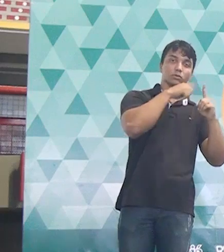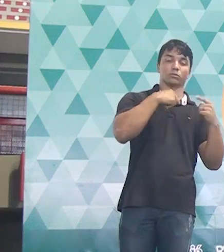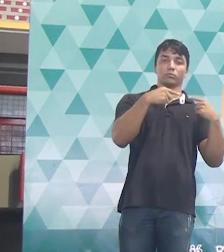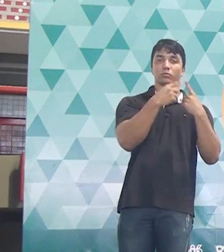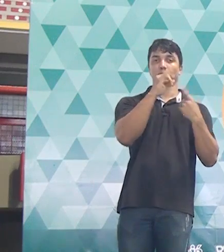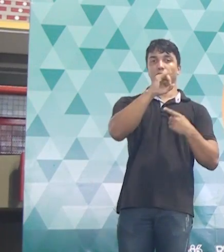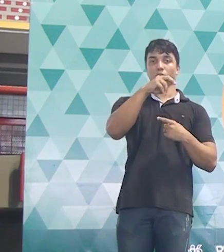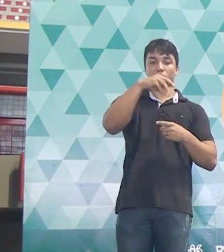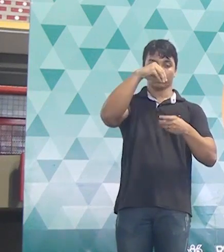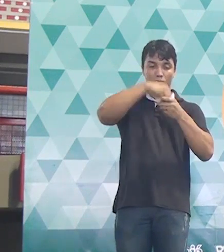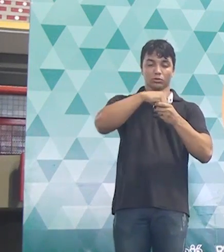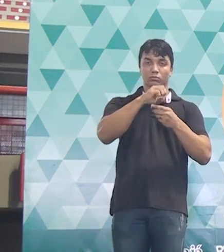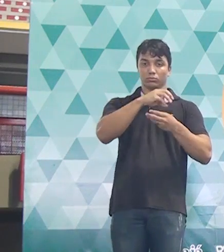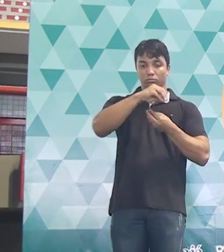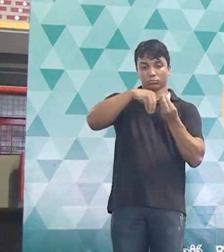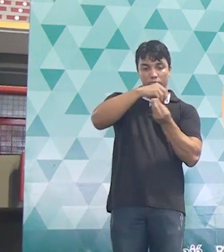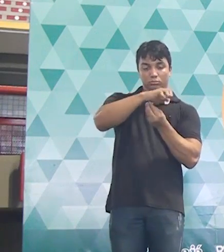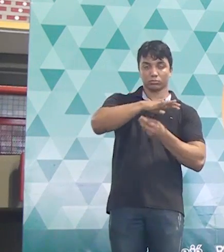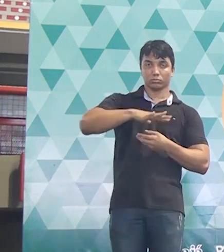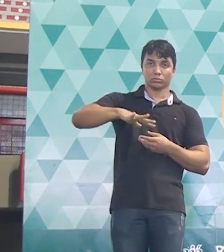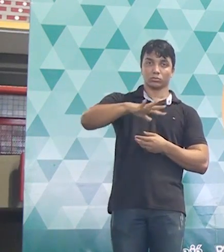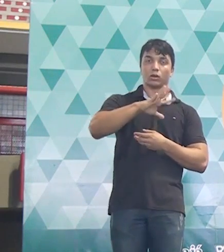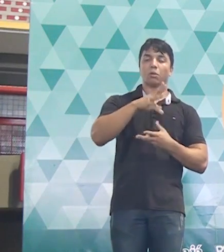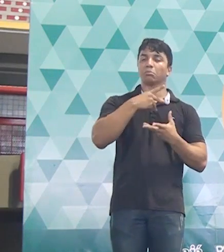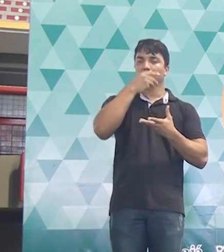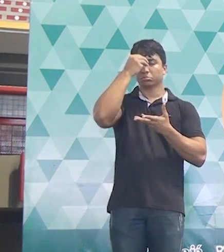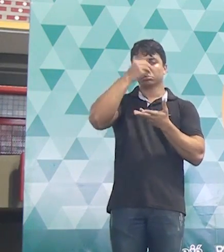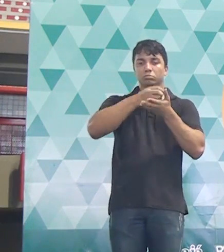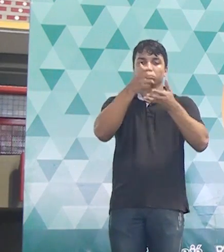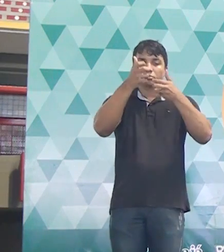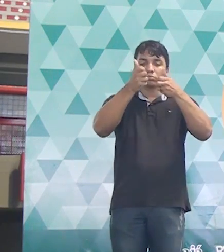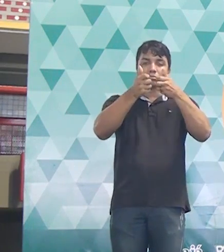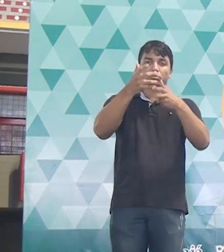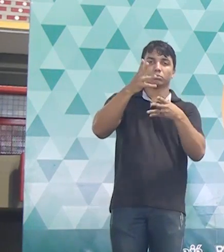na solução. Isso é uma definiçãozinha teórica.